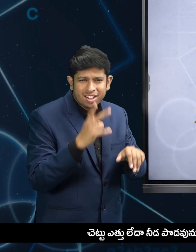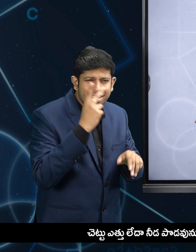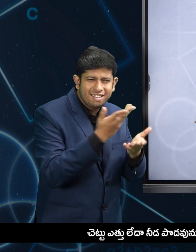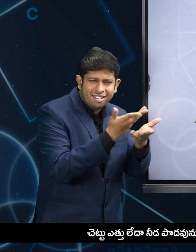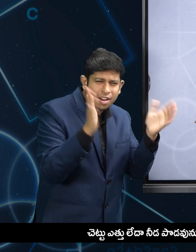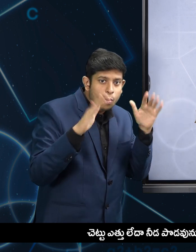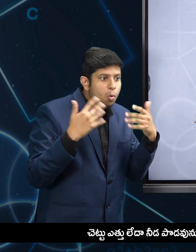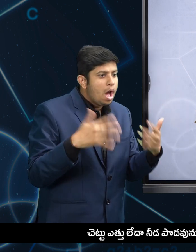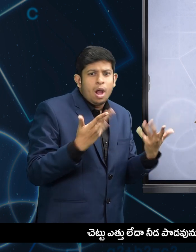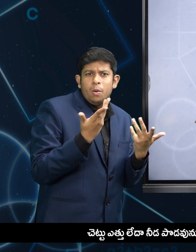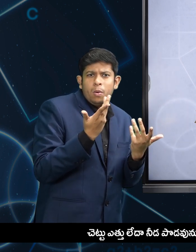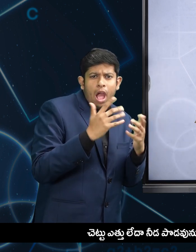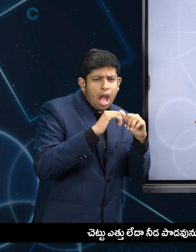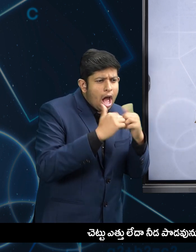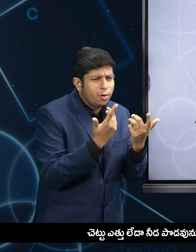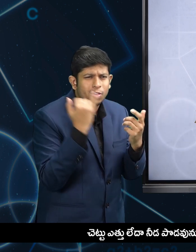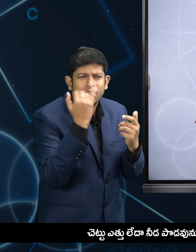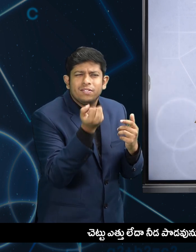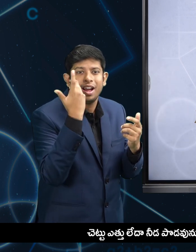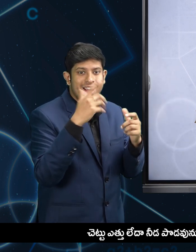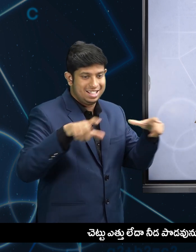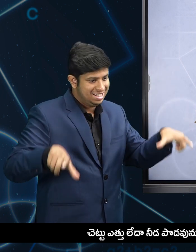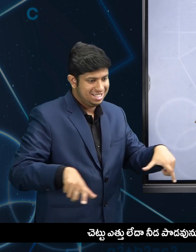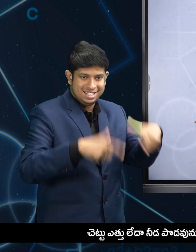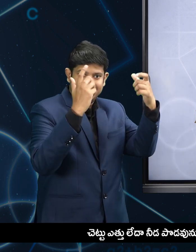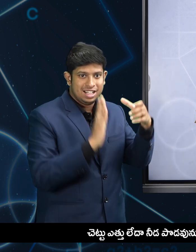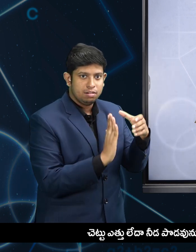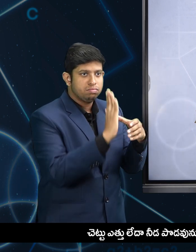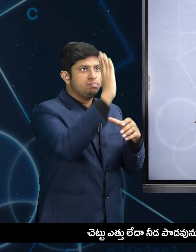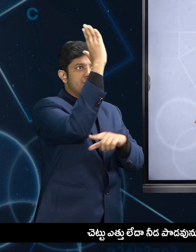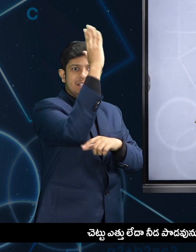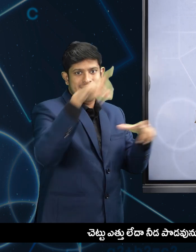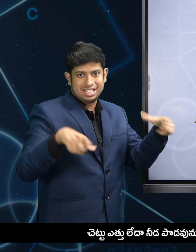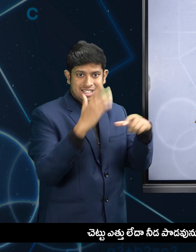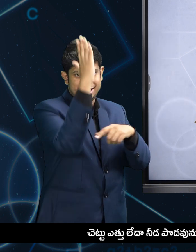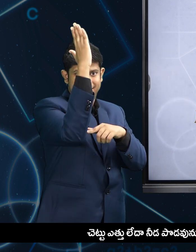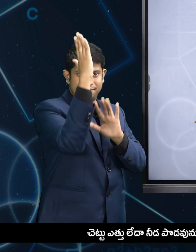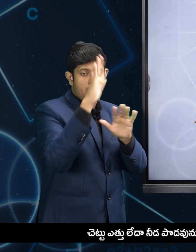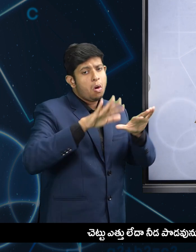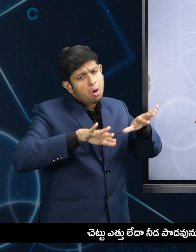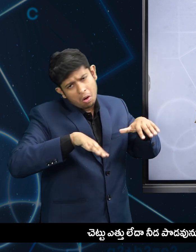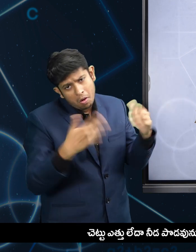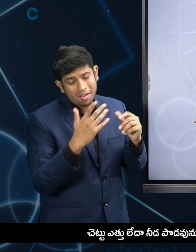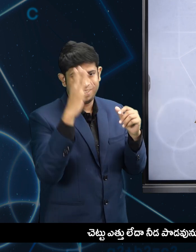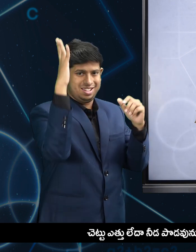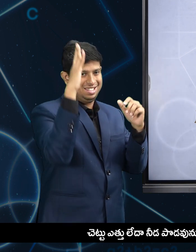చెట్టు ఎత్తు లేదా నీడ పొడవును నేరుగా కొలవకుండా ఎలా కనిపెట్టాలని మీరు ఎప్పుడైనా ఆలోచించారా?